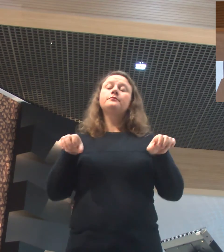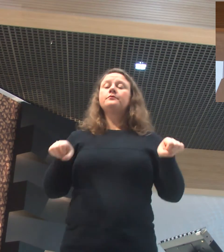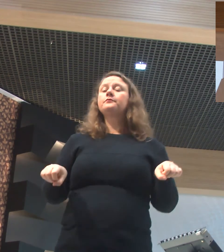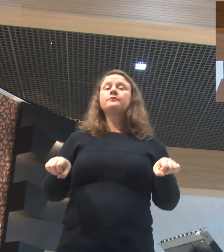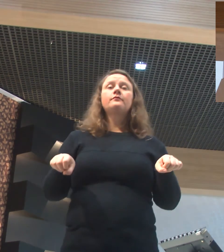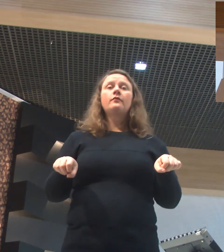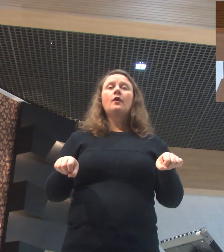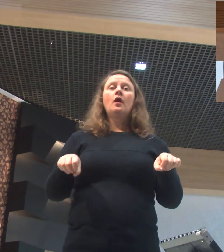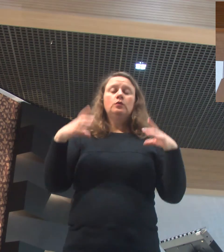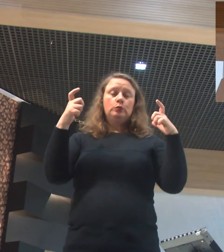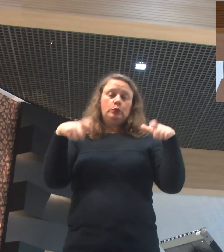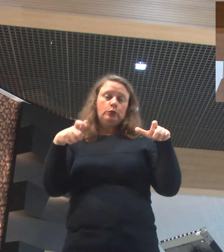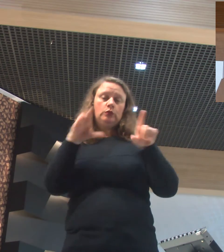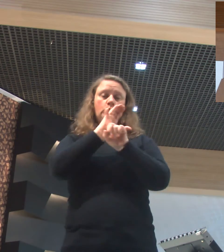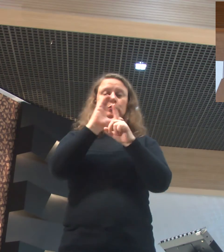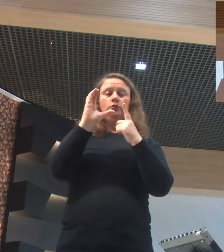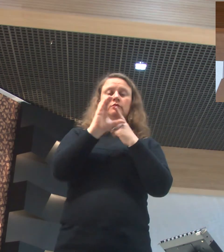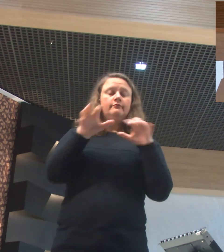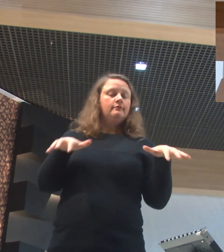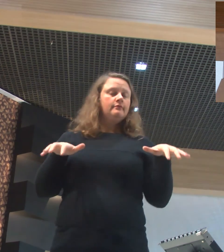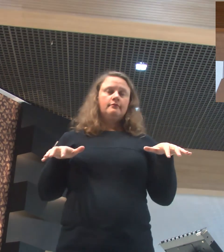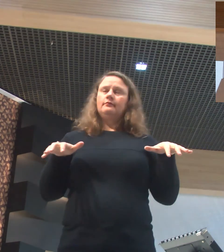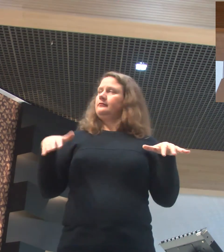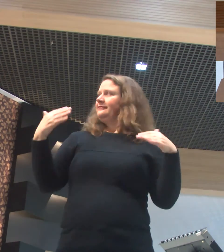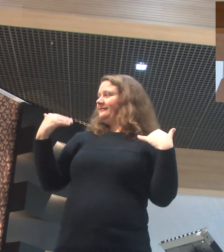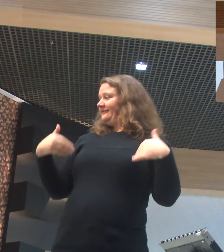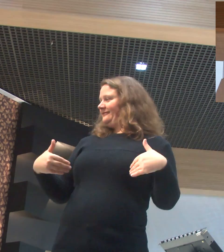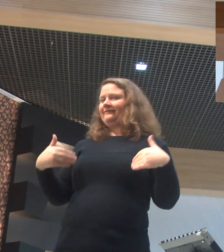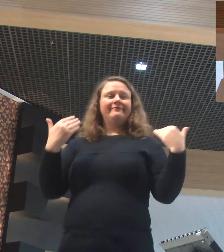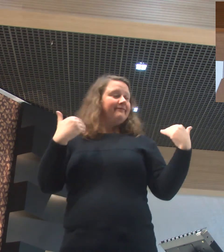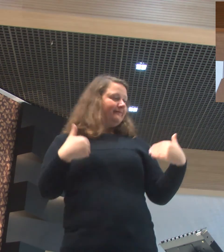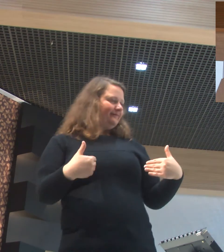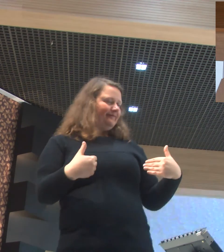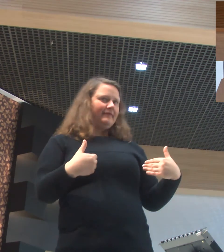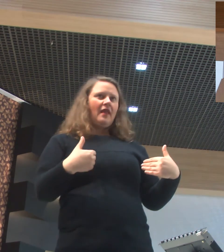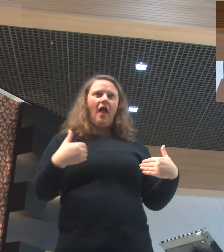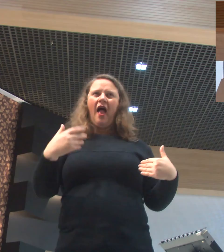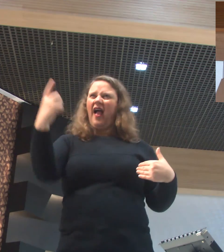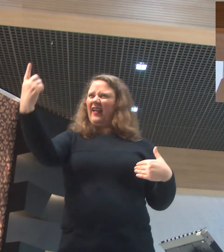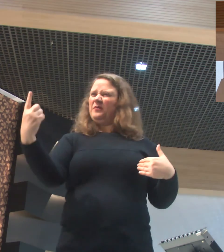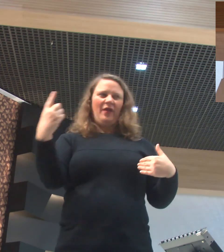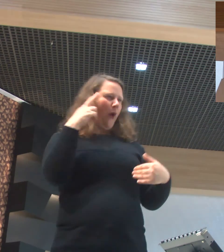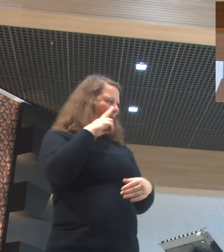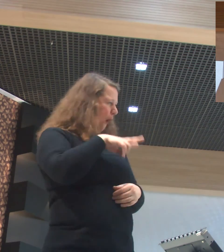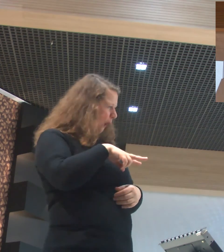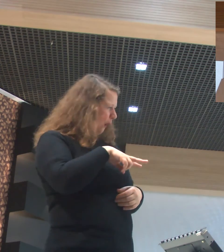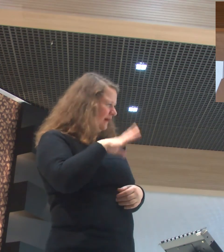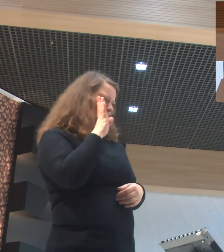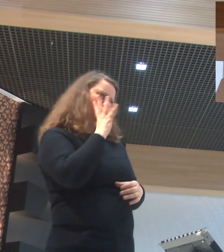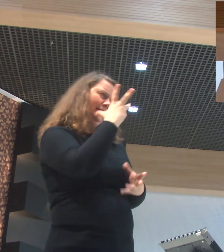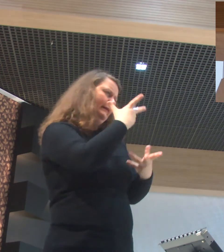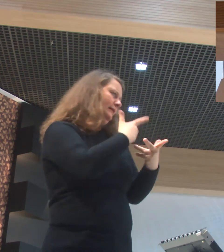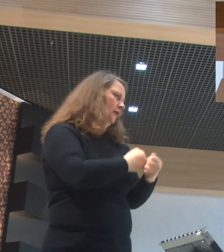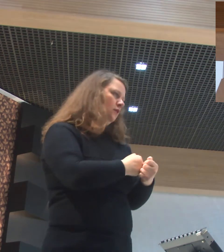Lá no local de culto tem uma postura, saiu dali, chegou em casa, não tem nada a ver com